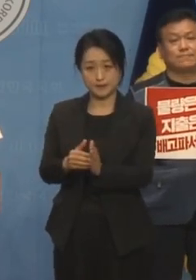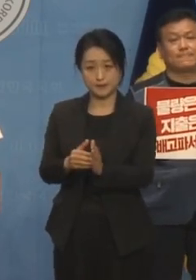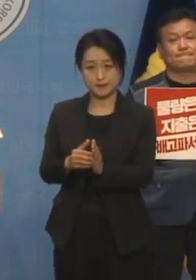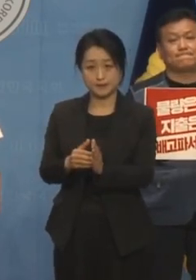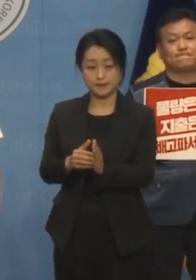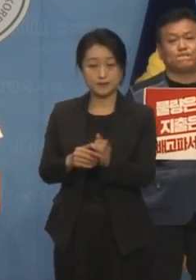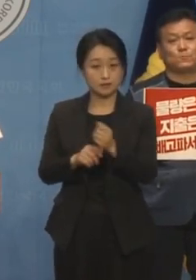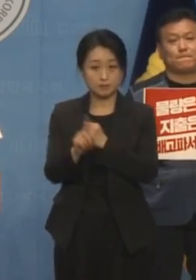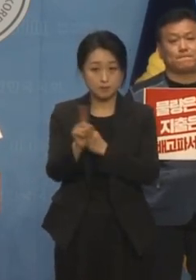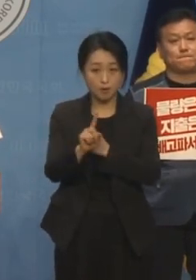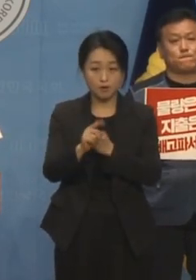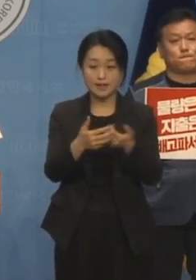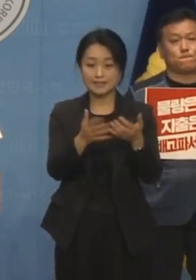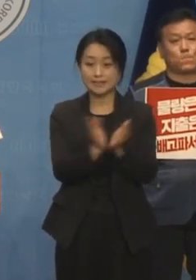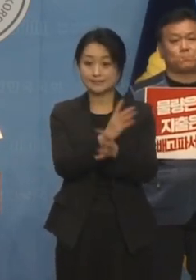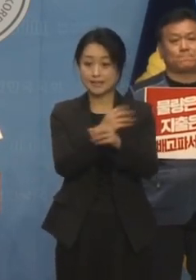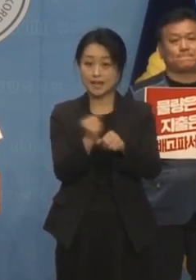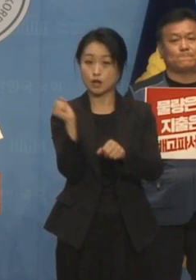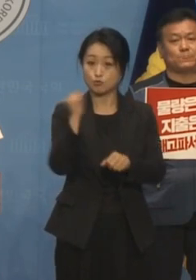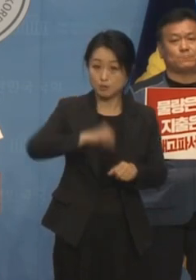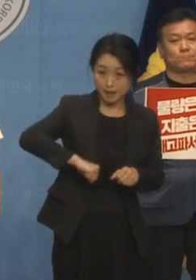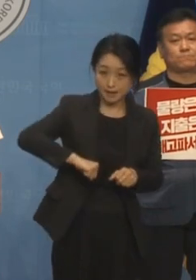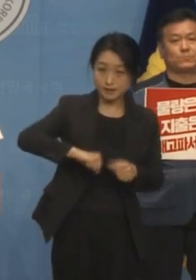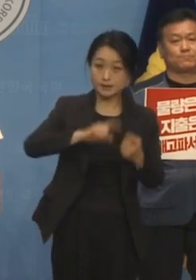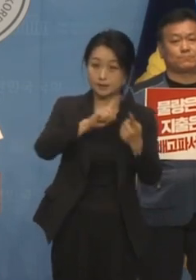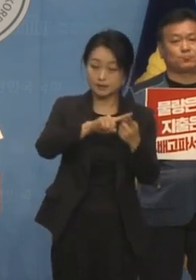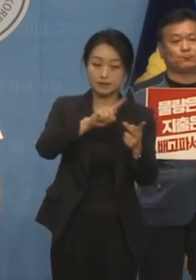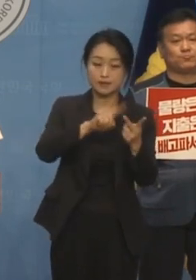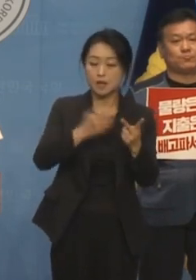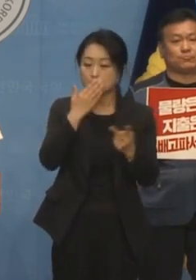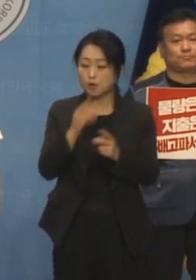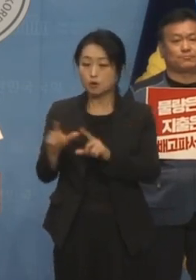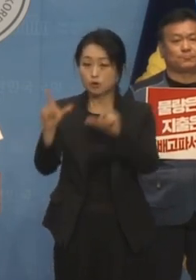단순히 단체 협약 위반을 넘어 우리의